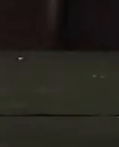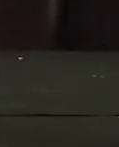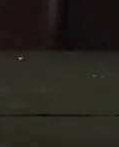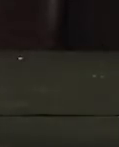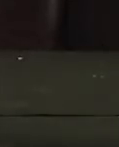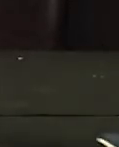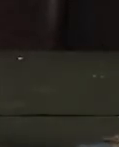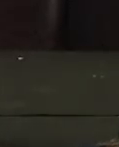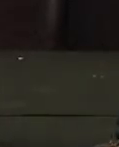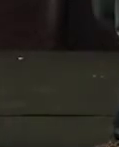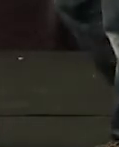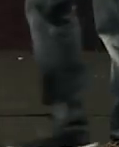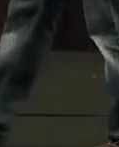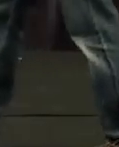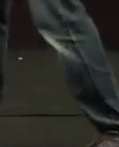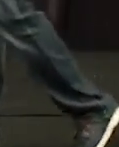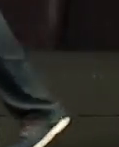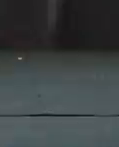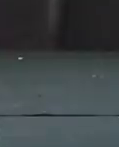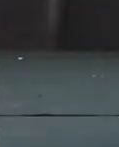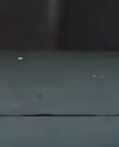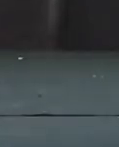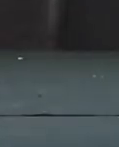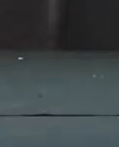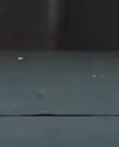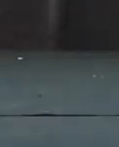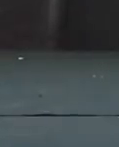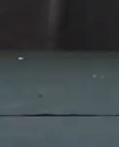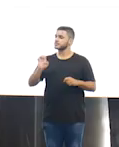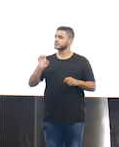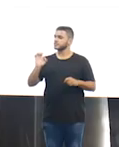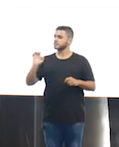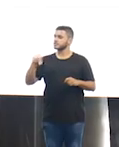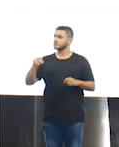que são as fontes de energia? É todo